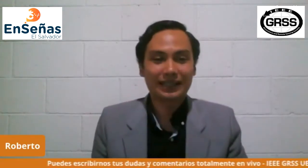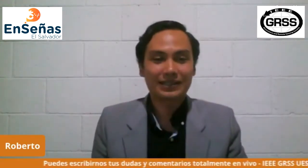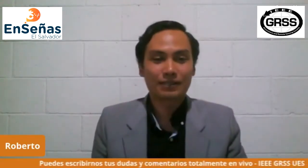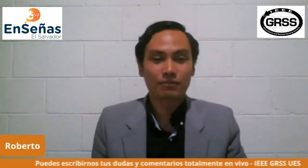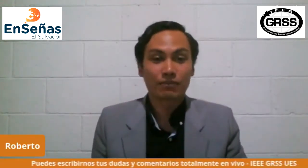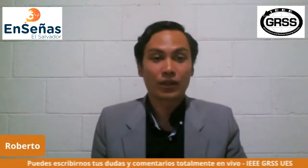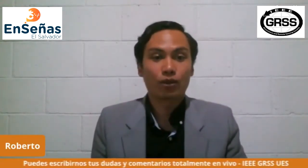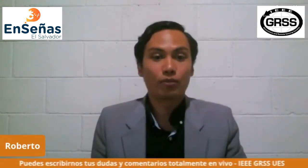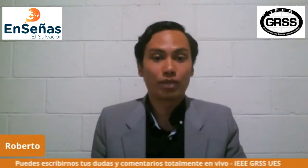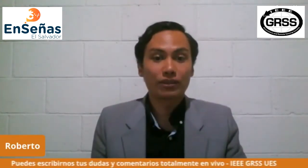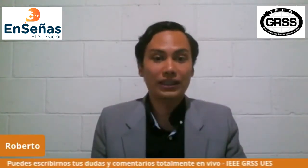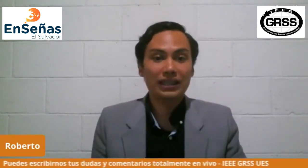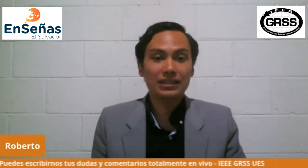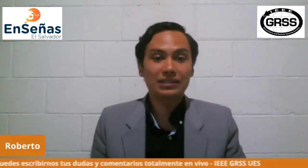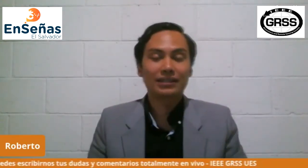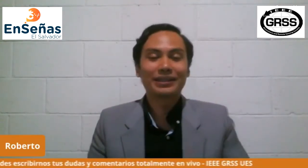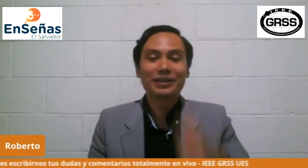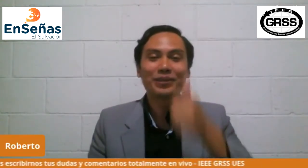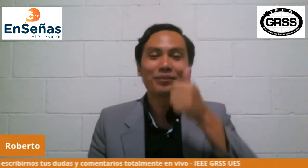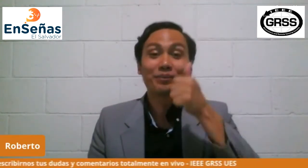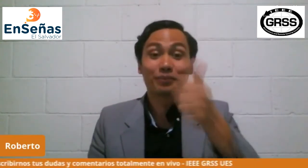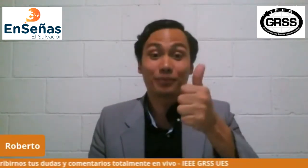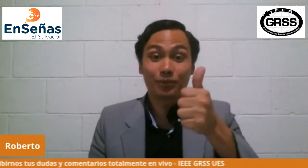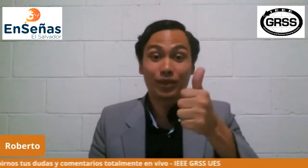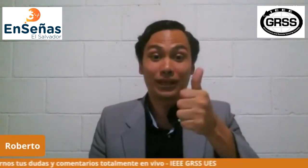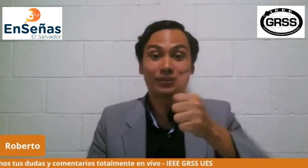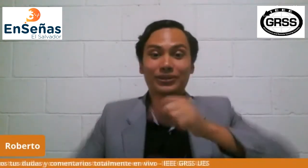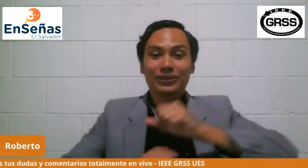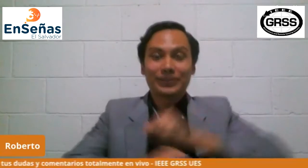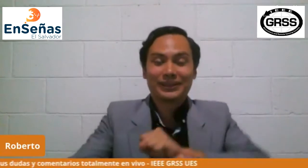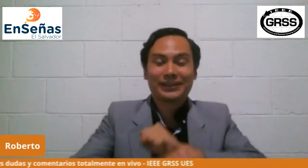Buenas tardes. O buenos días.